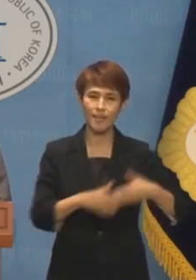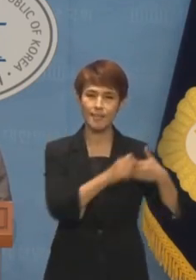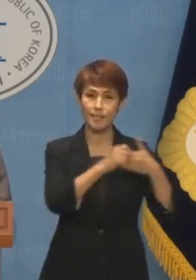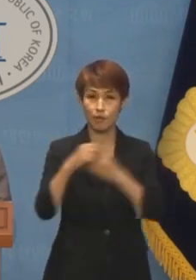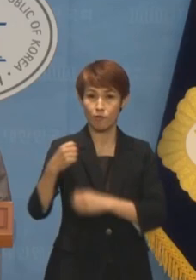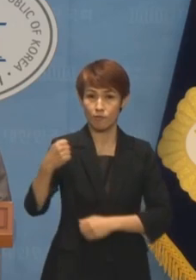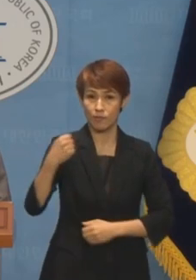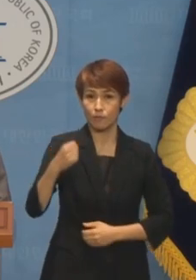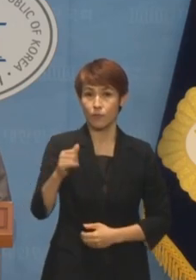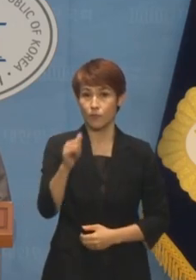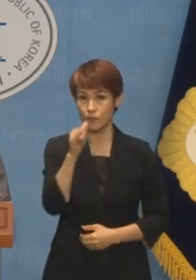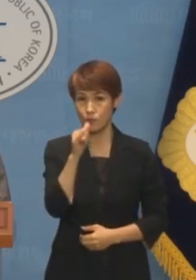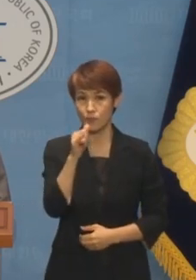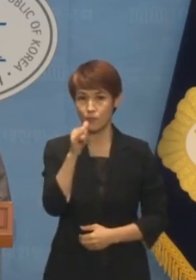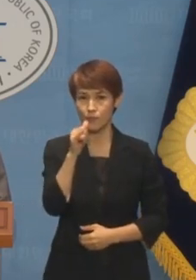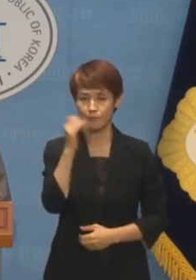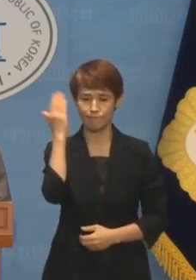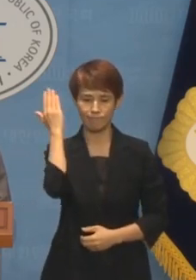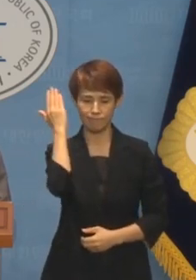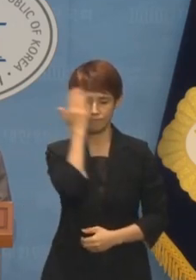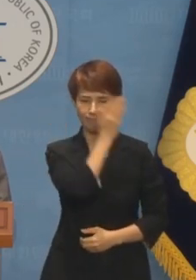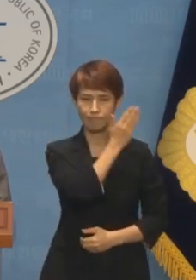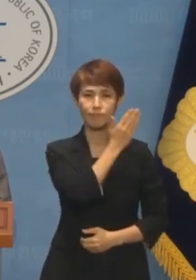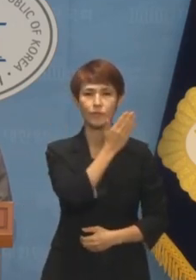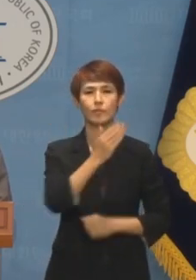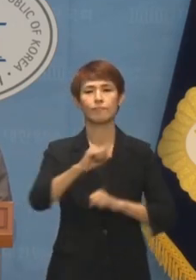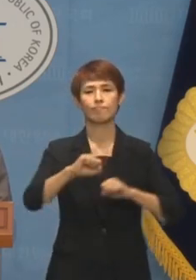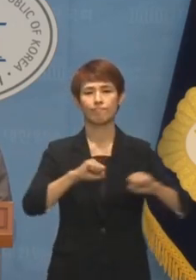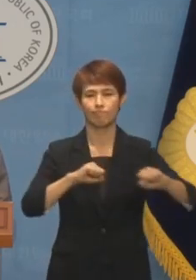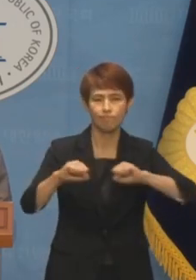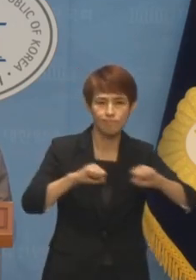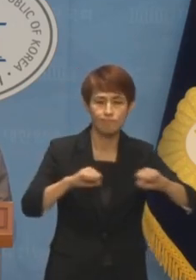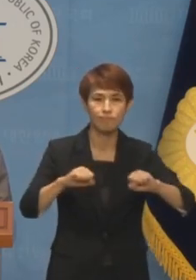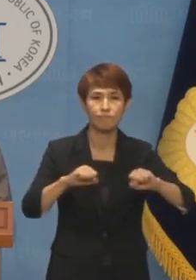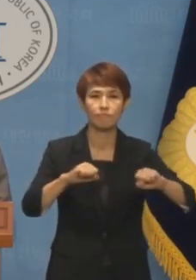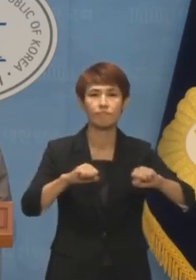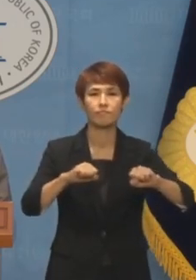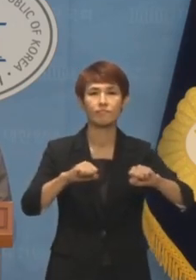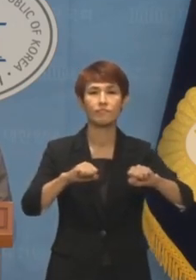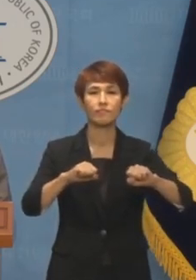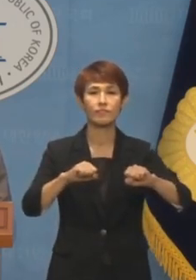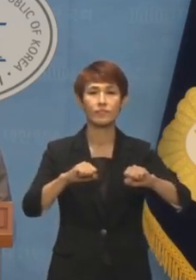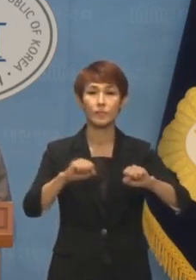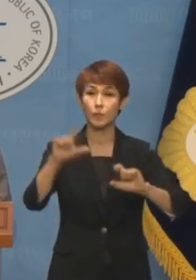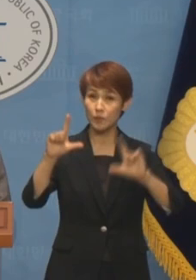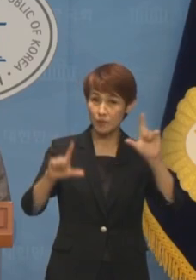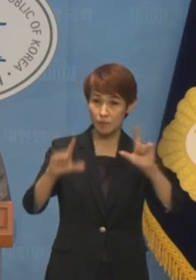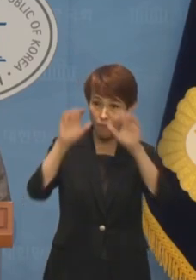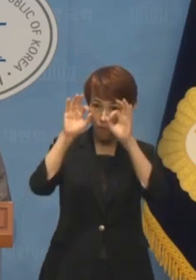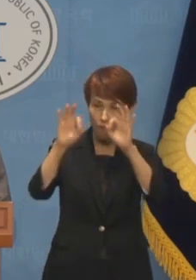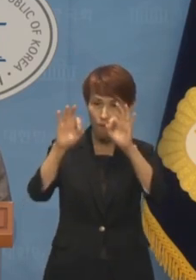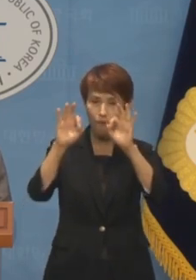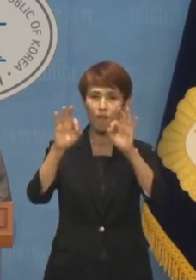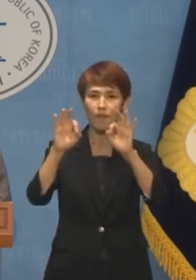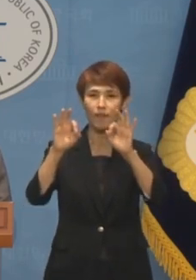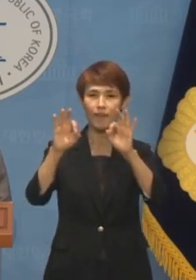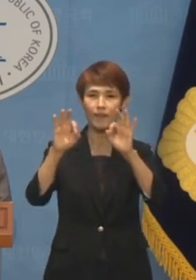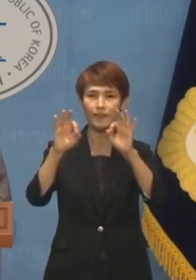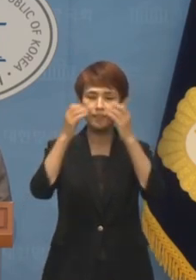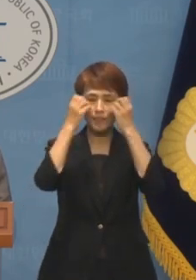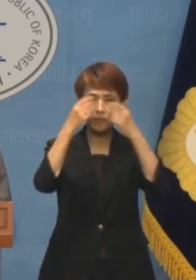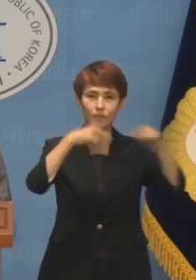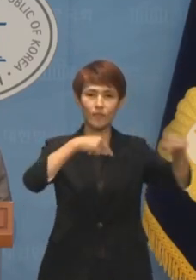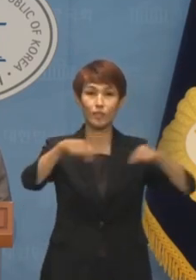리더십과 청렴하고 적극적인 정치 스타일은 우리가 원하는 새로운 정치